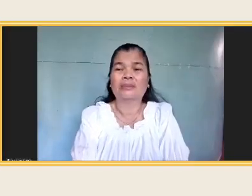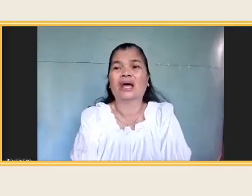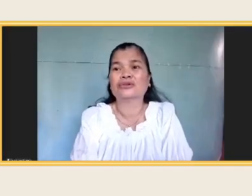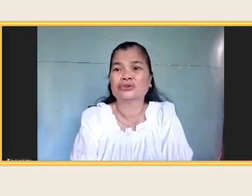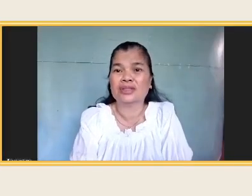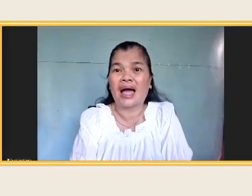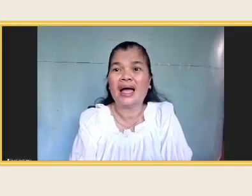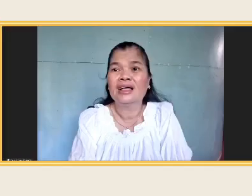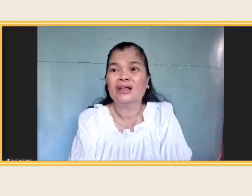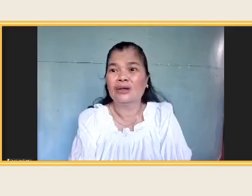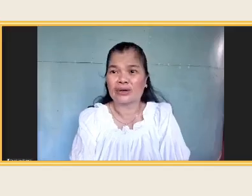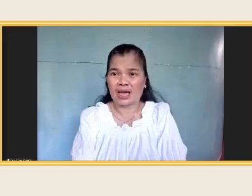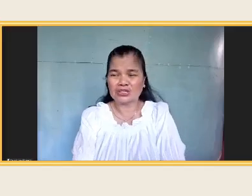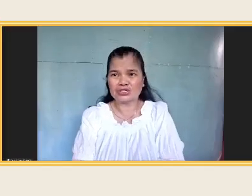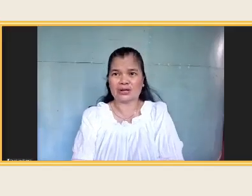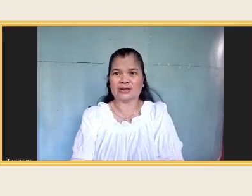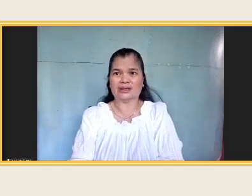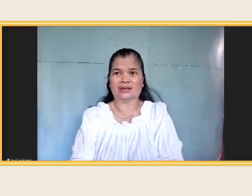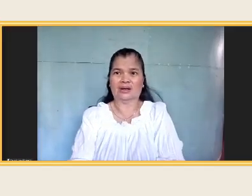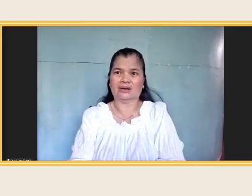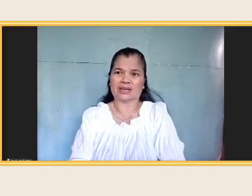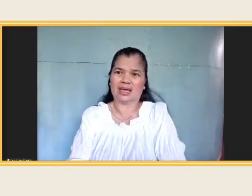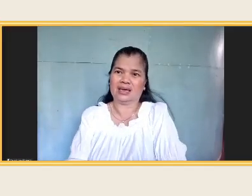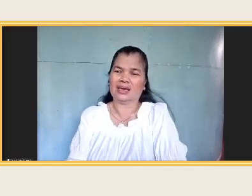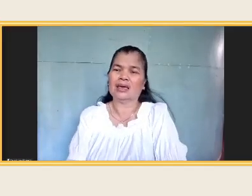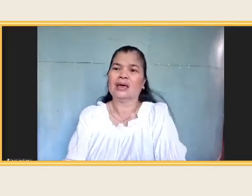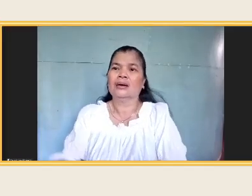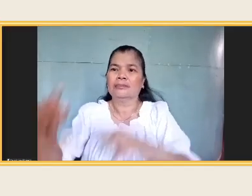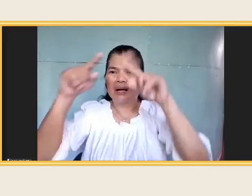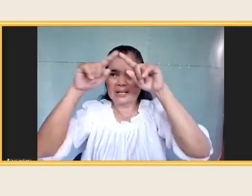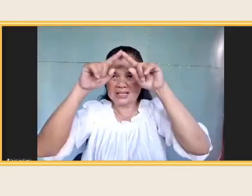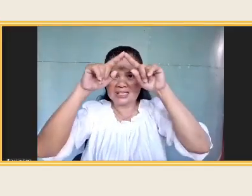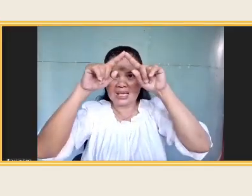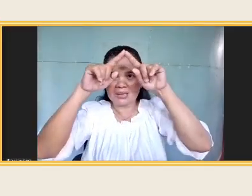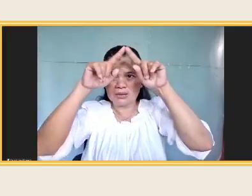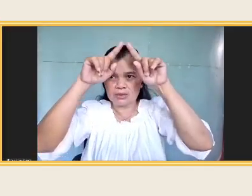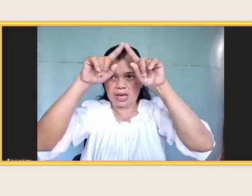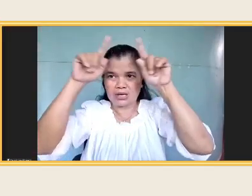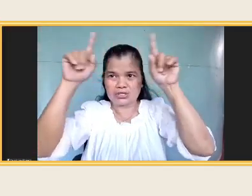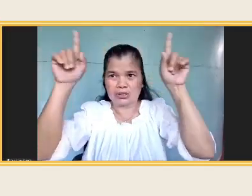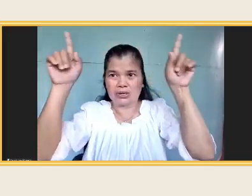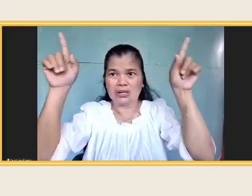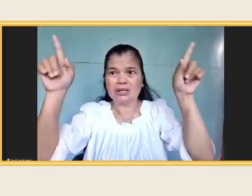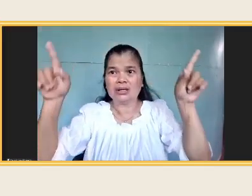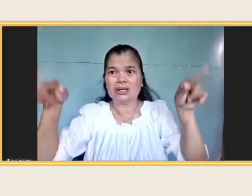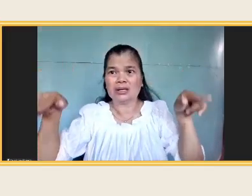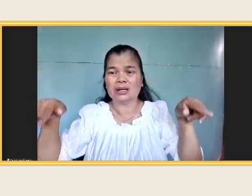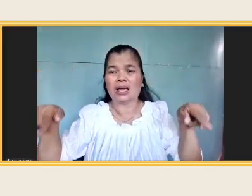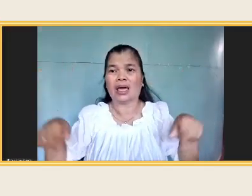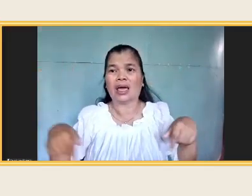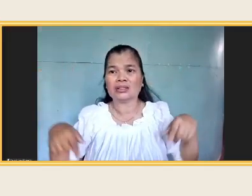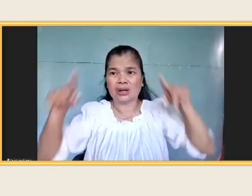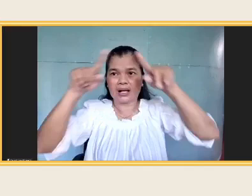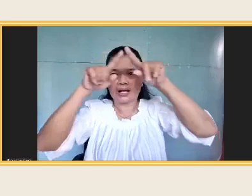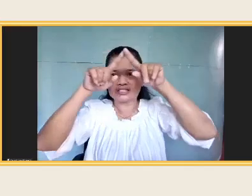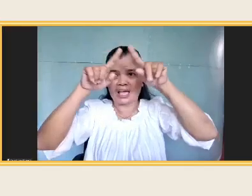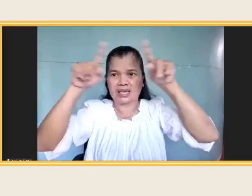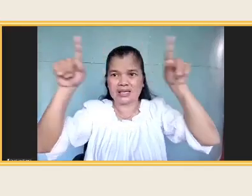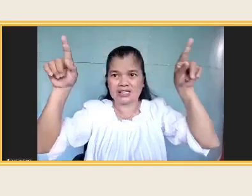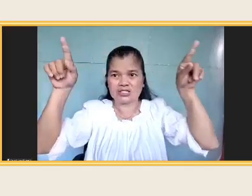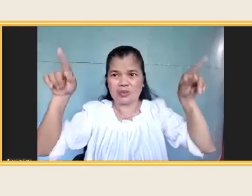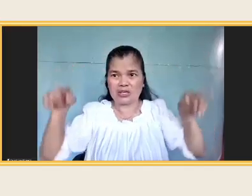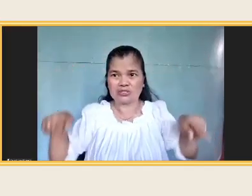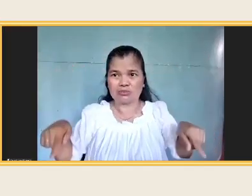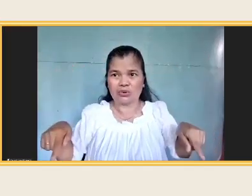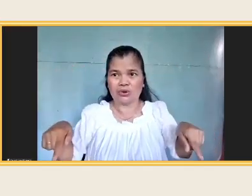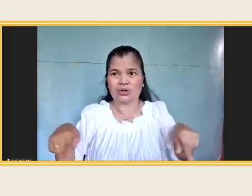We come now to the location. Okay. Pagka sinabing location, ito lang ang